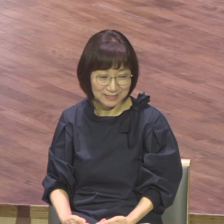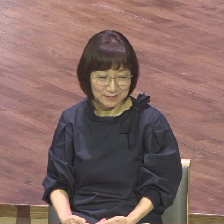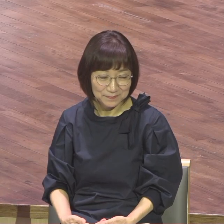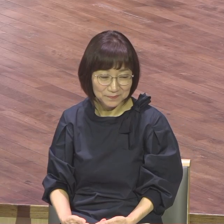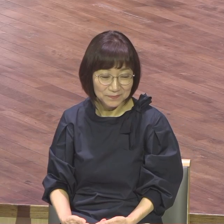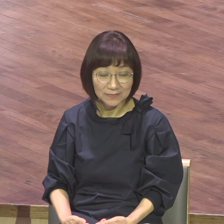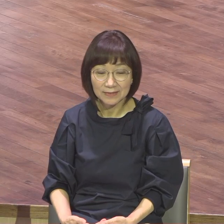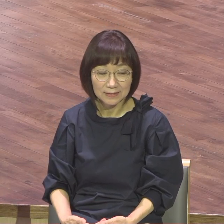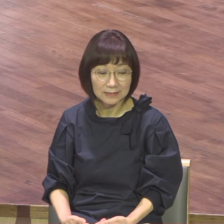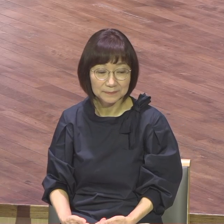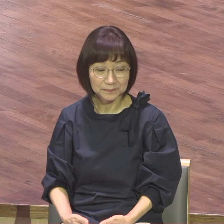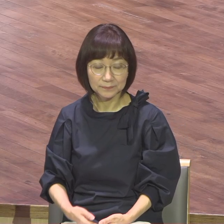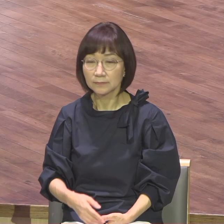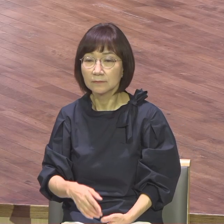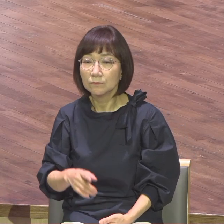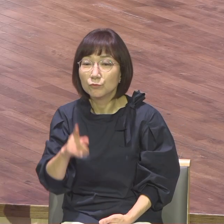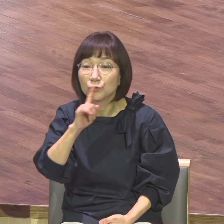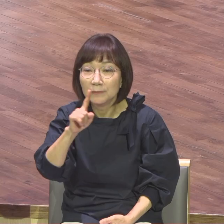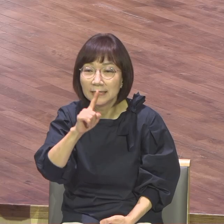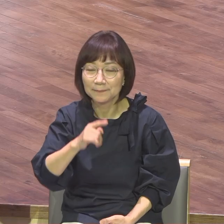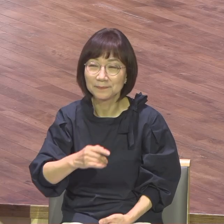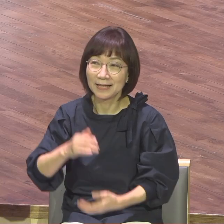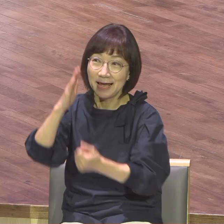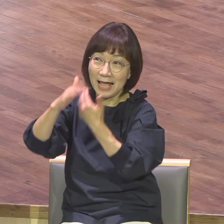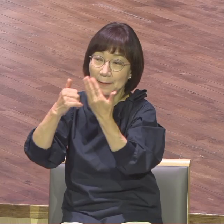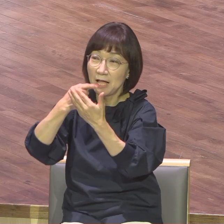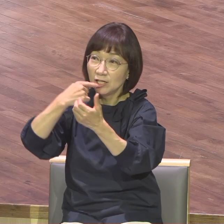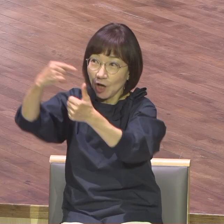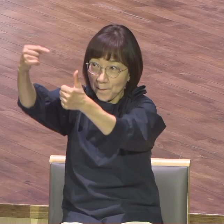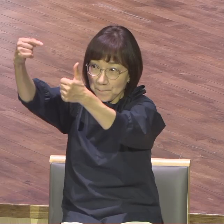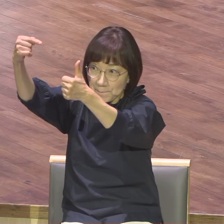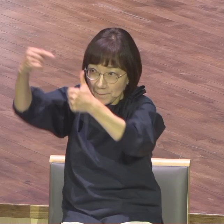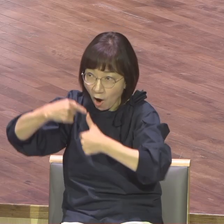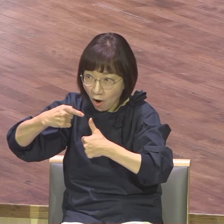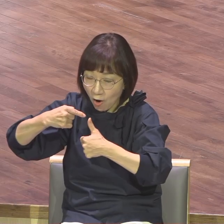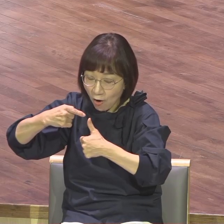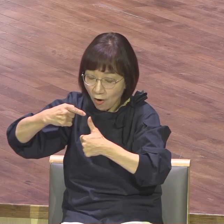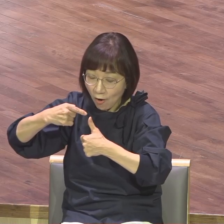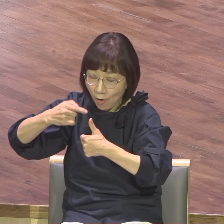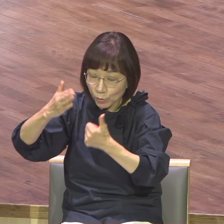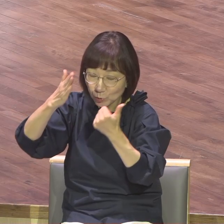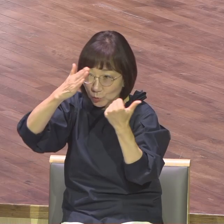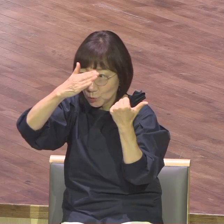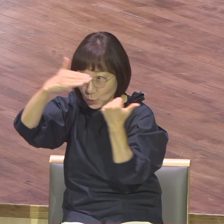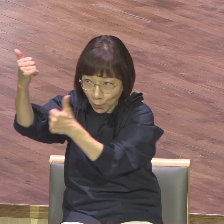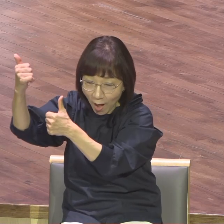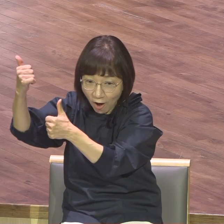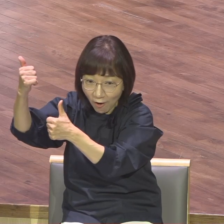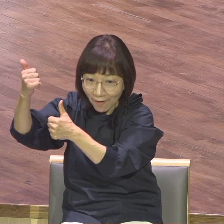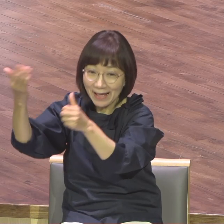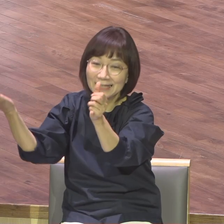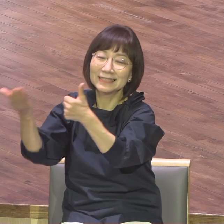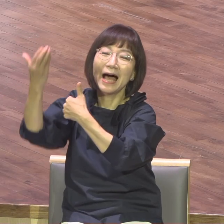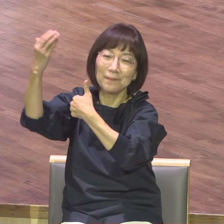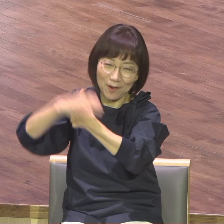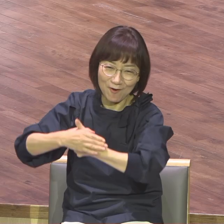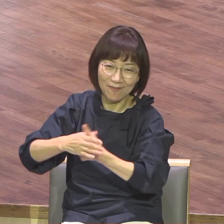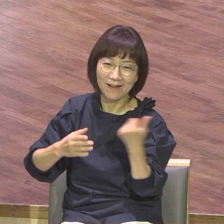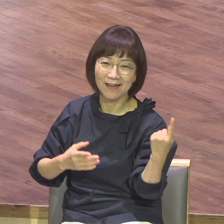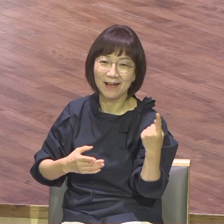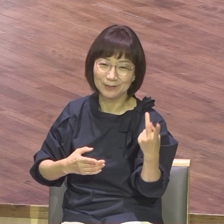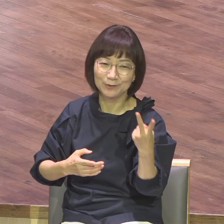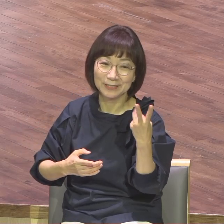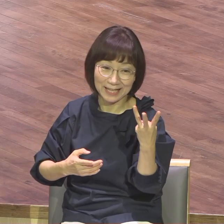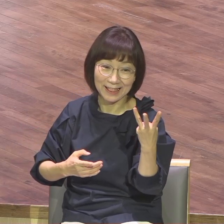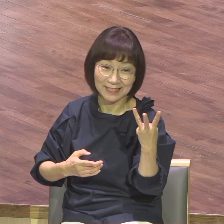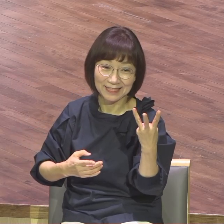다시 말해서 내게 주어진 천명, 소명, 사명, 이것이 무엇인지 분명히